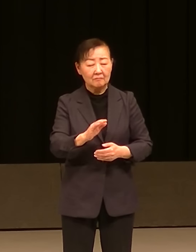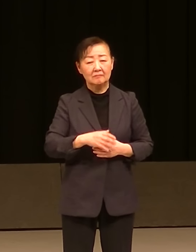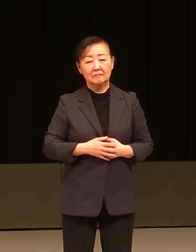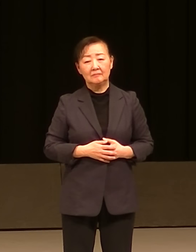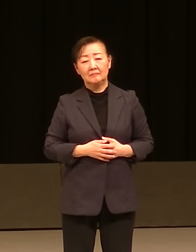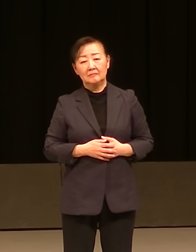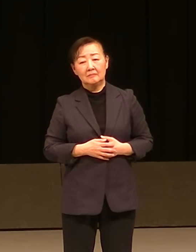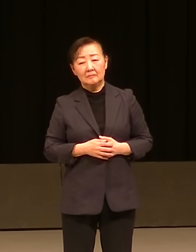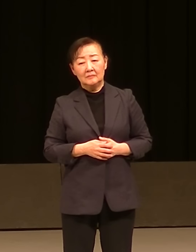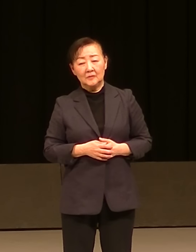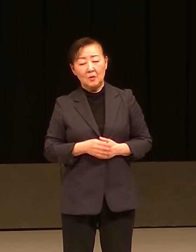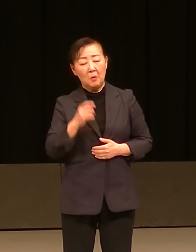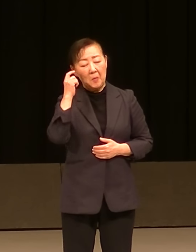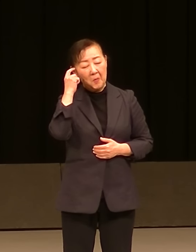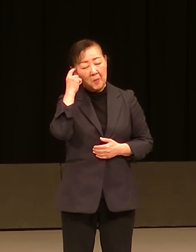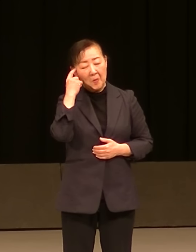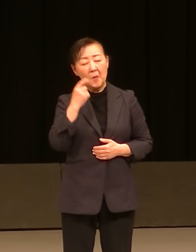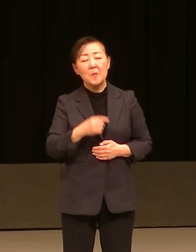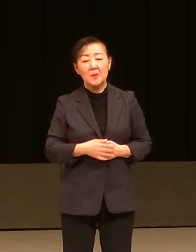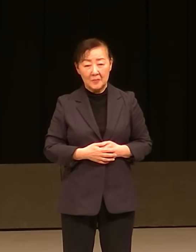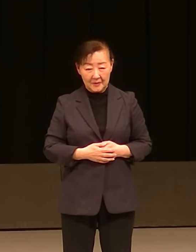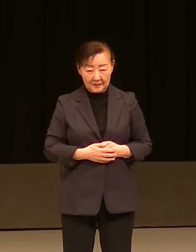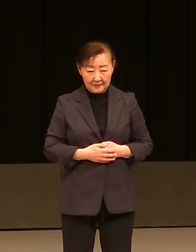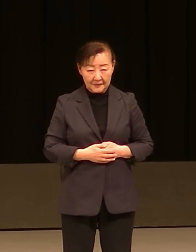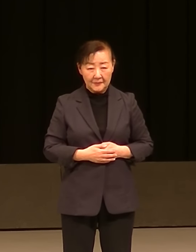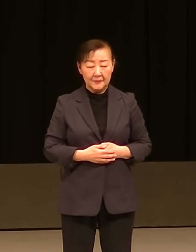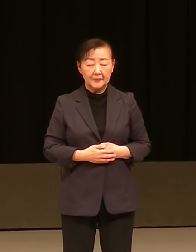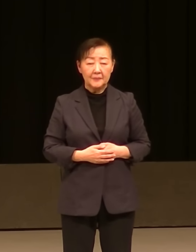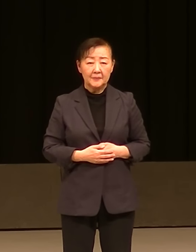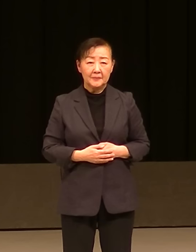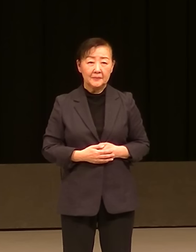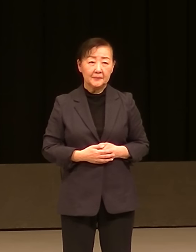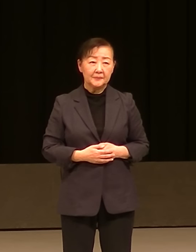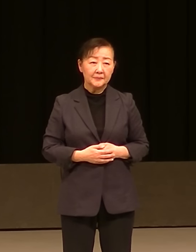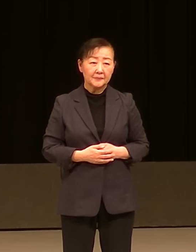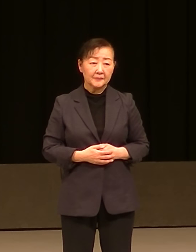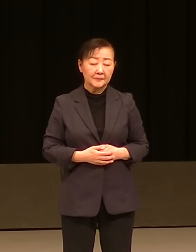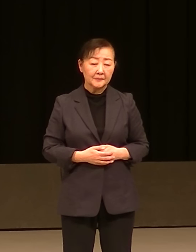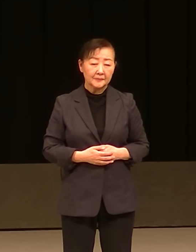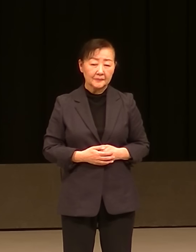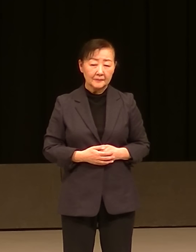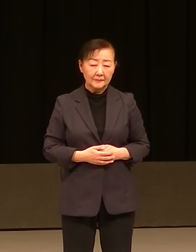あ、私は思えるのでございます。